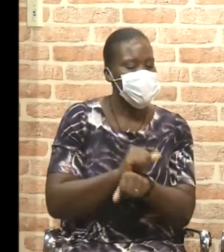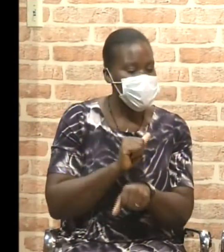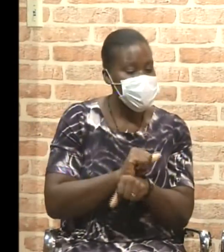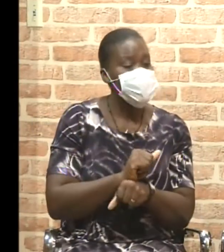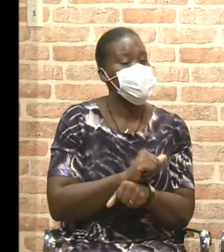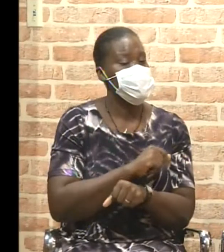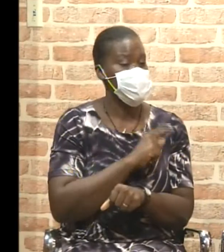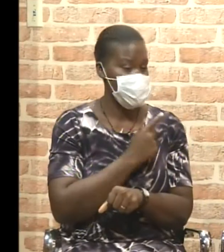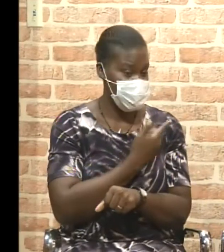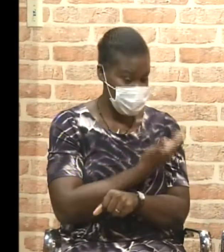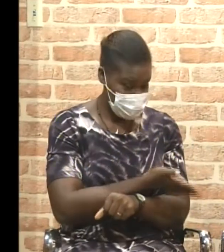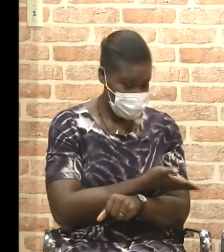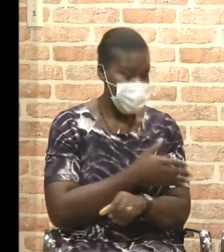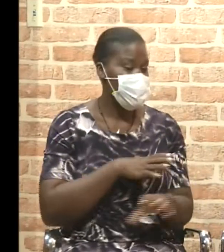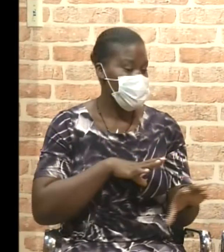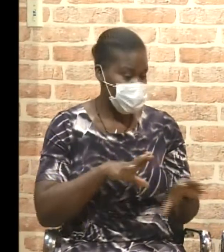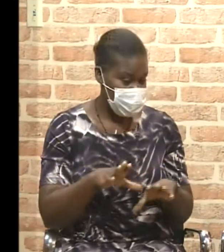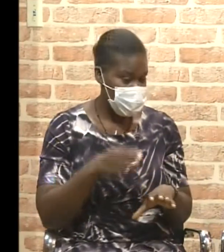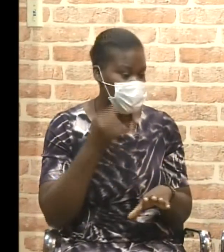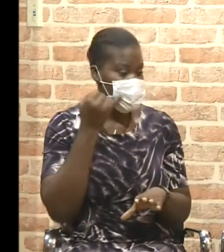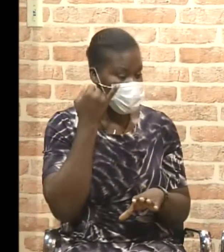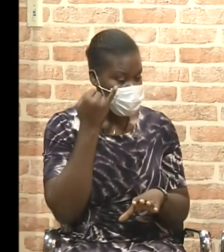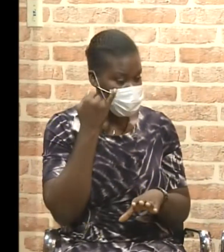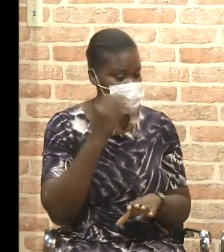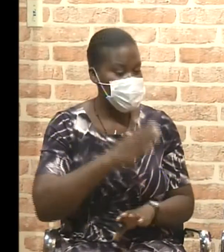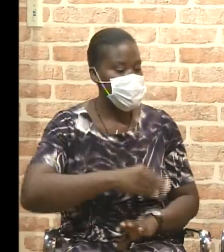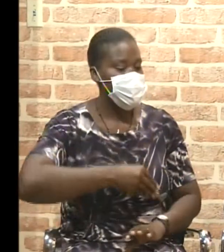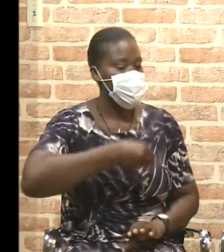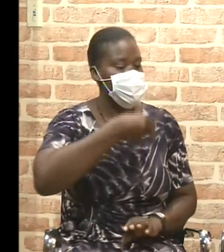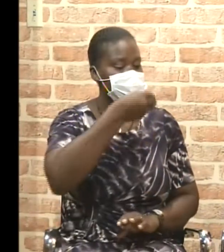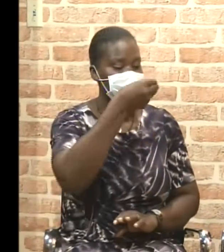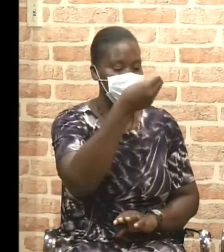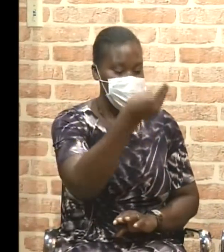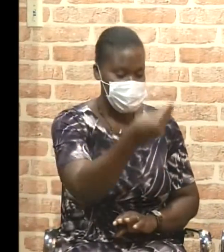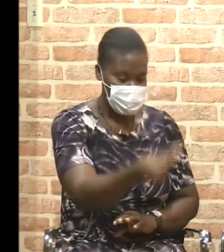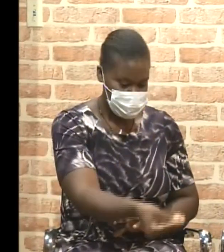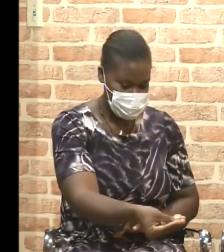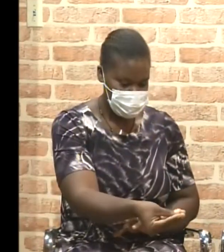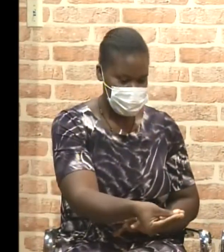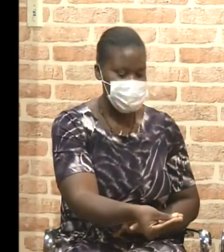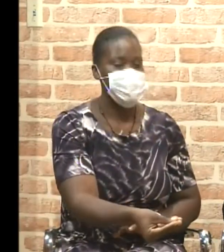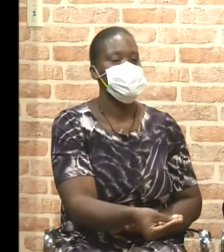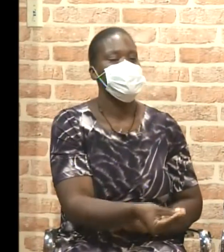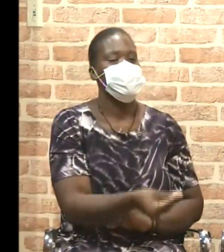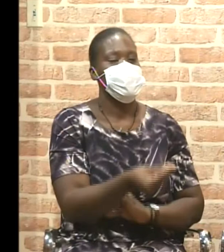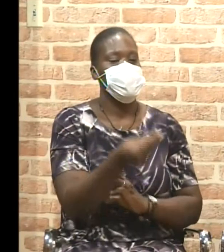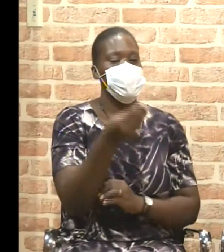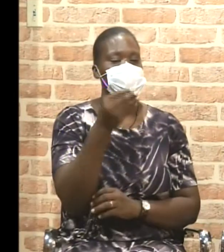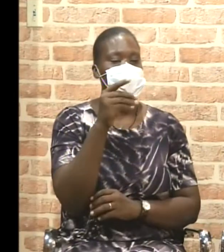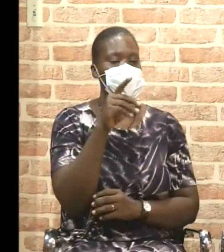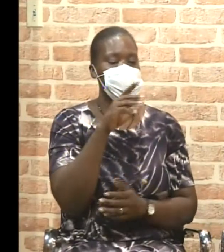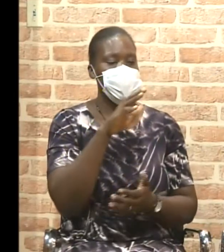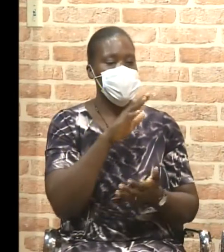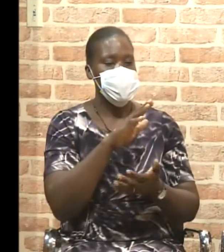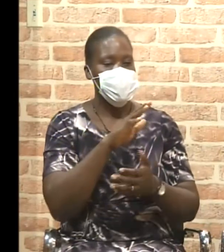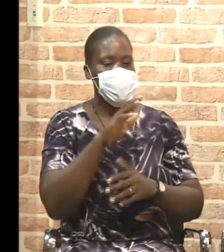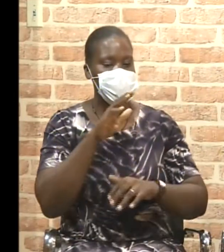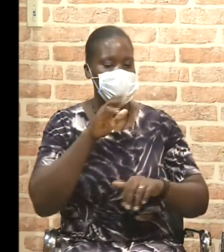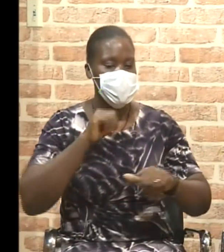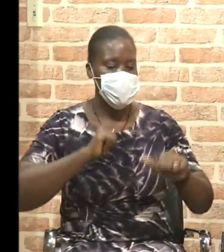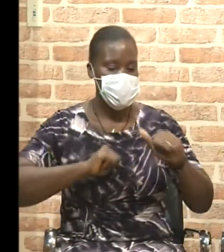Par exemple, si nous remettons Télénational et fiche de diagnostic